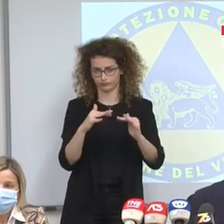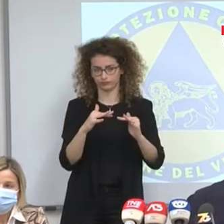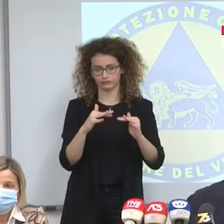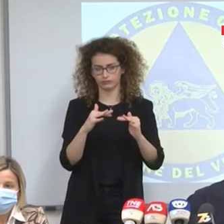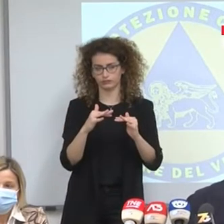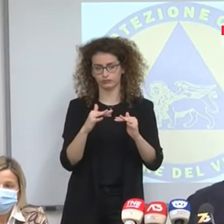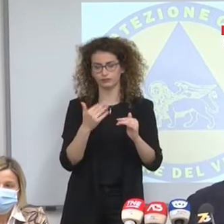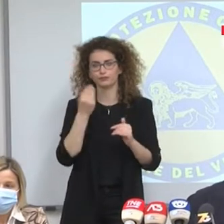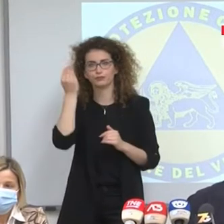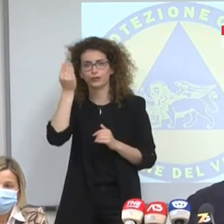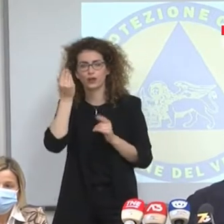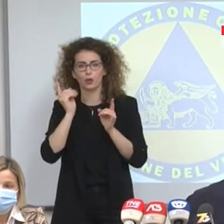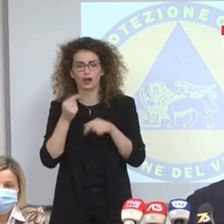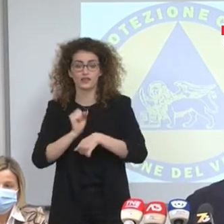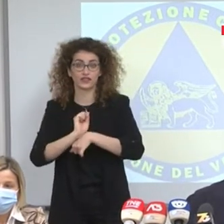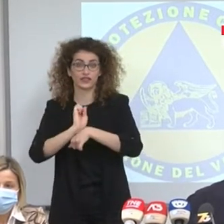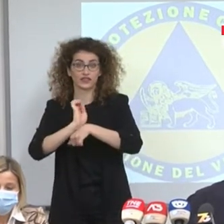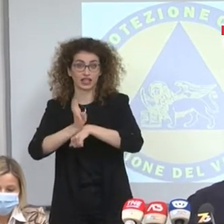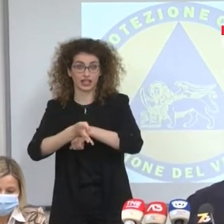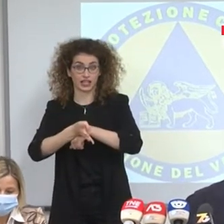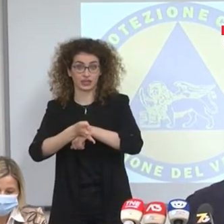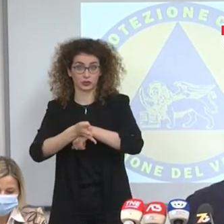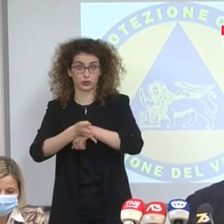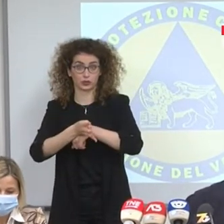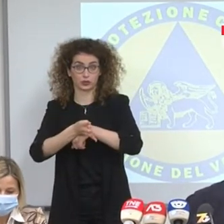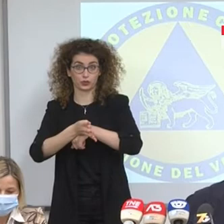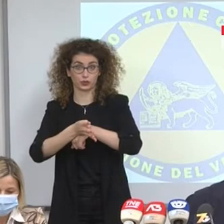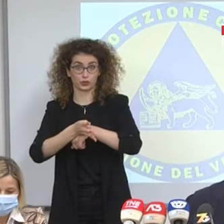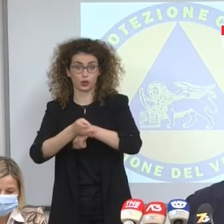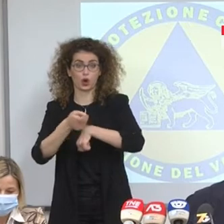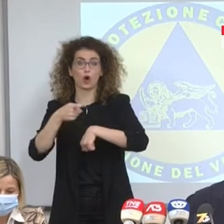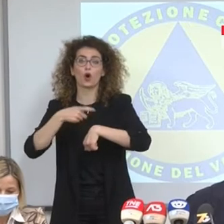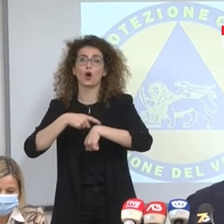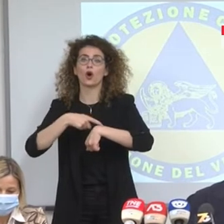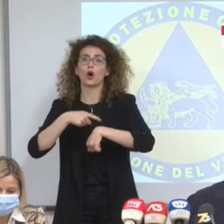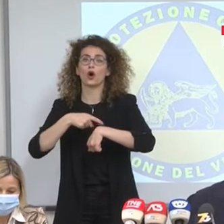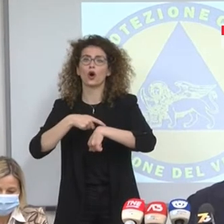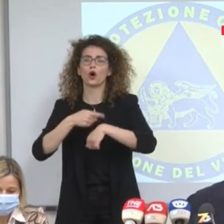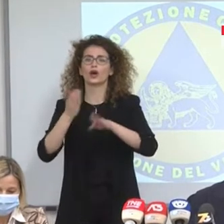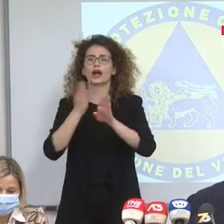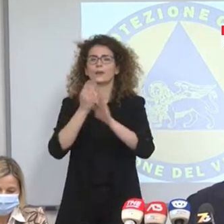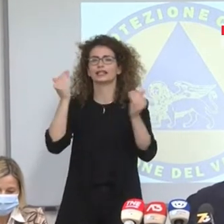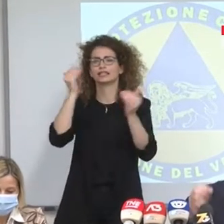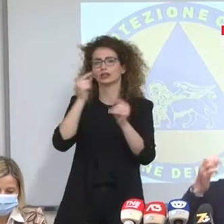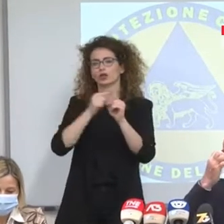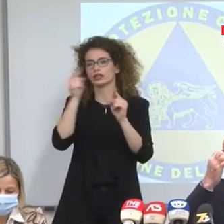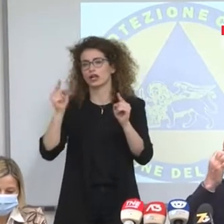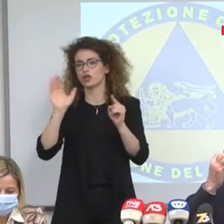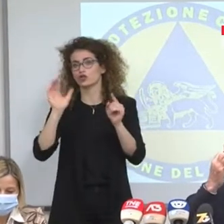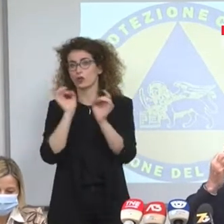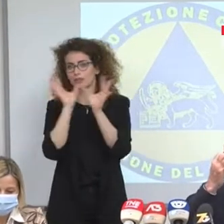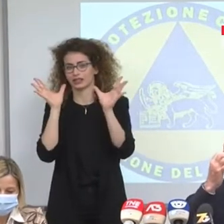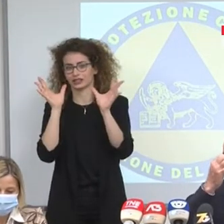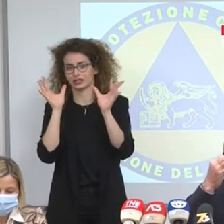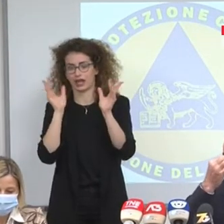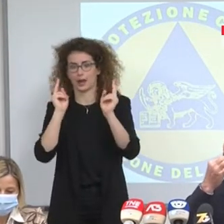che il virus sia più aggressivo dalle mezzanotte alle 5 del mattino mi viene da